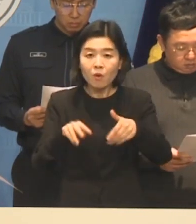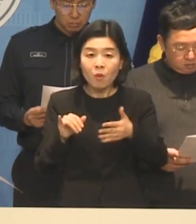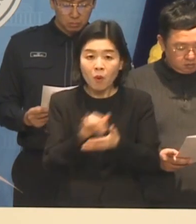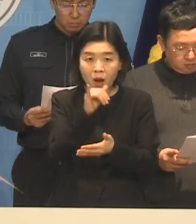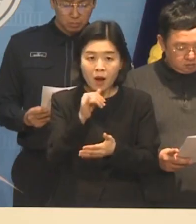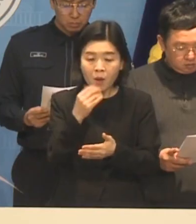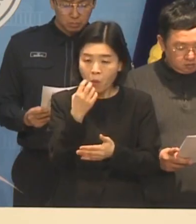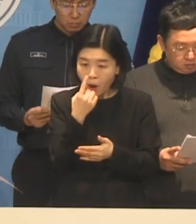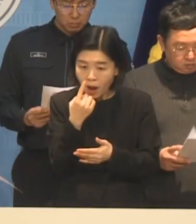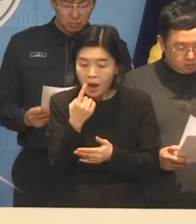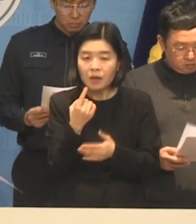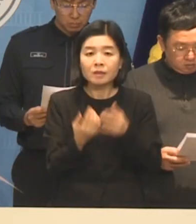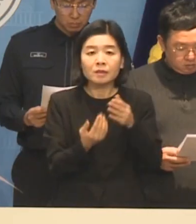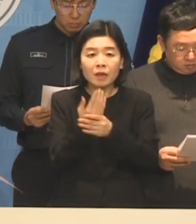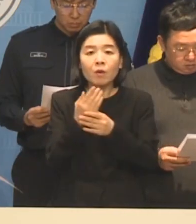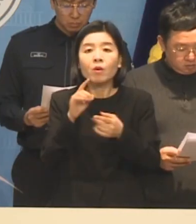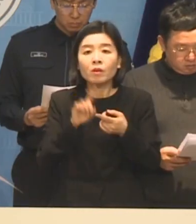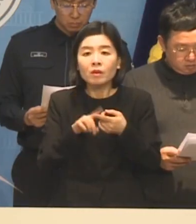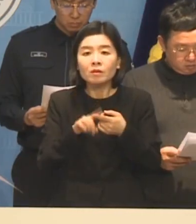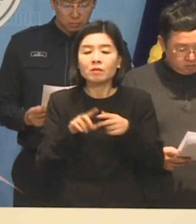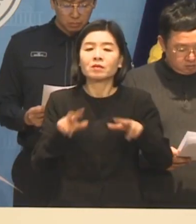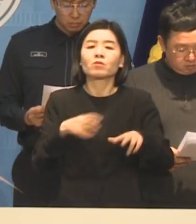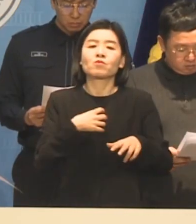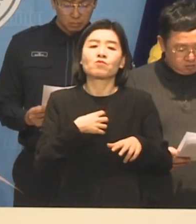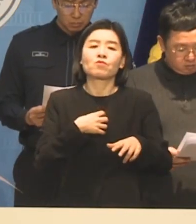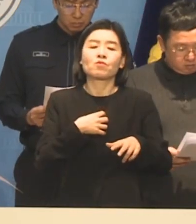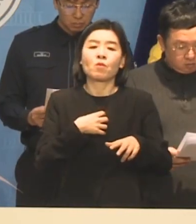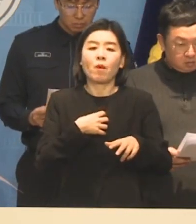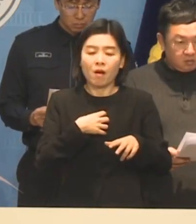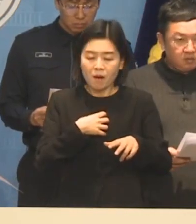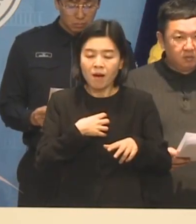보안사고도 이러한 위험성을 여실히 보여줍니다.